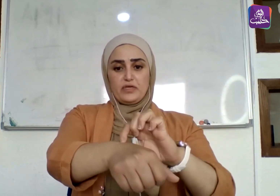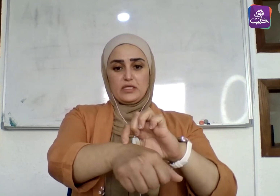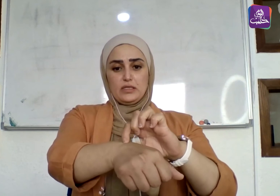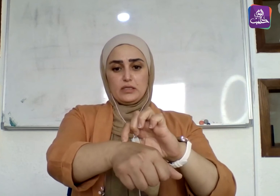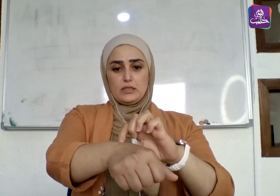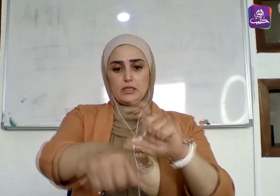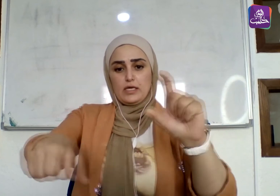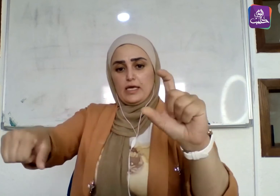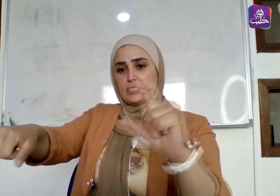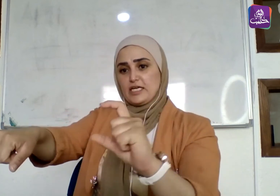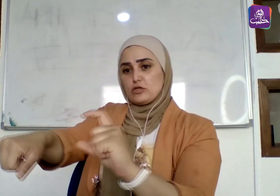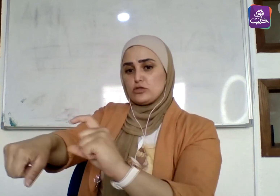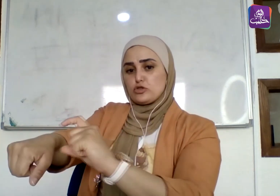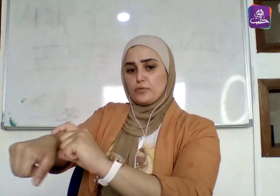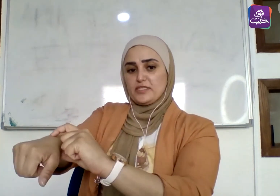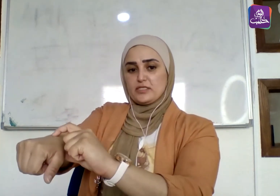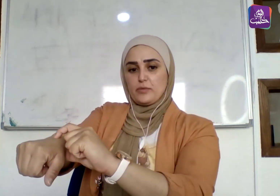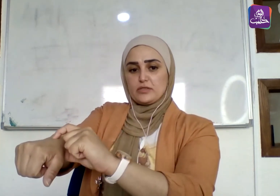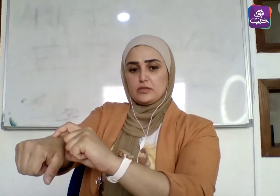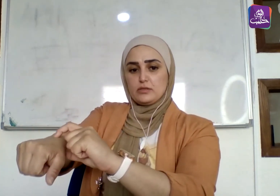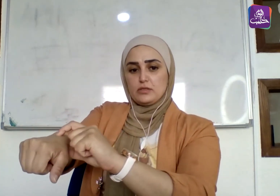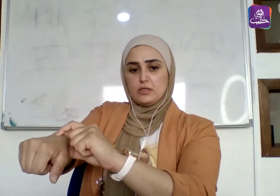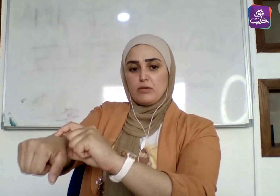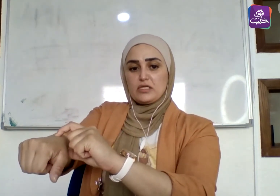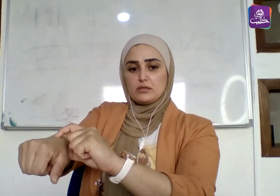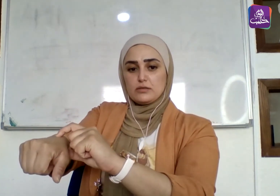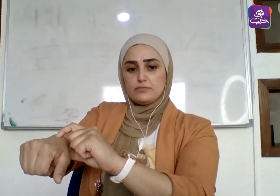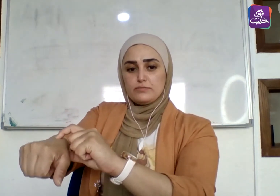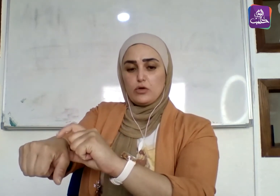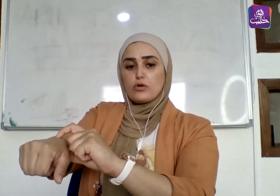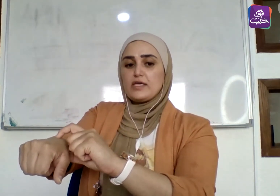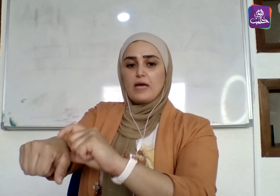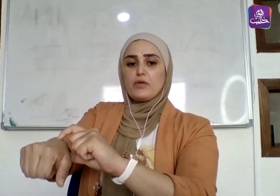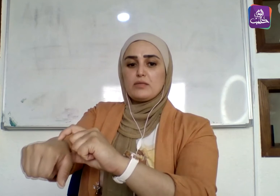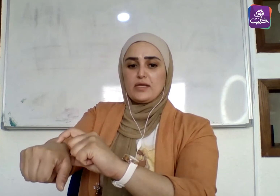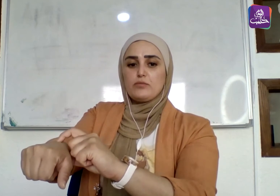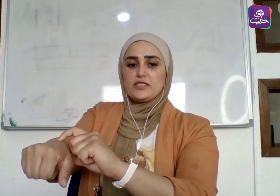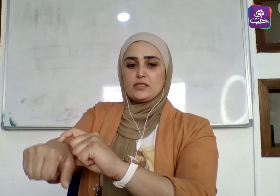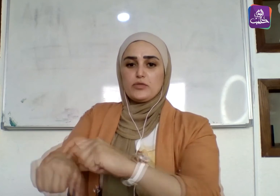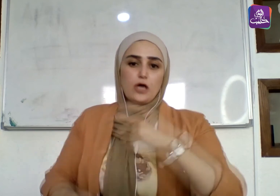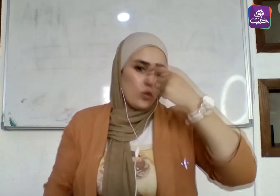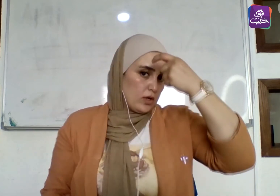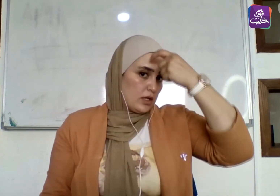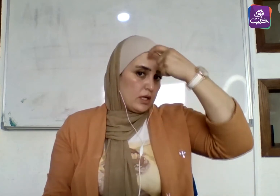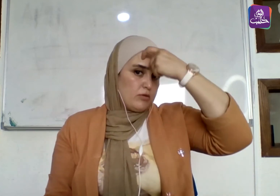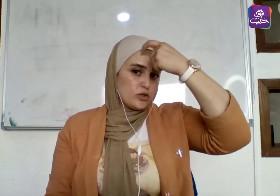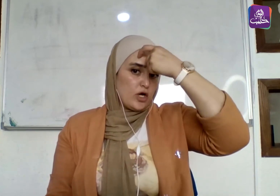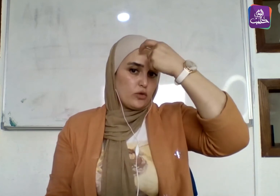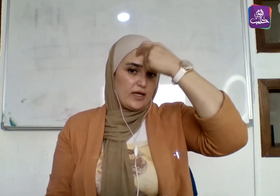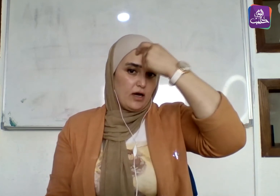ايدي هيك زي اكنه الدكتور بيقيس النبض، مريض اوريدي، هاي مريض معناها من قيس النبض، او بيحطوها انه علي